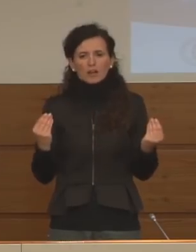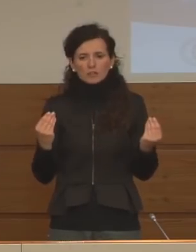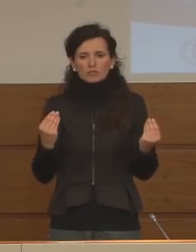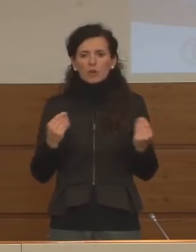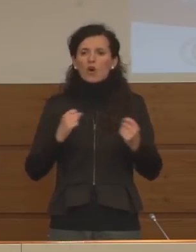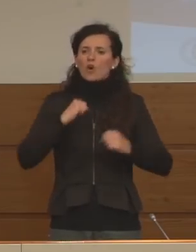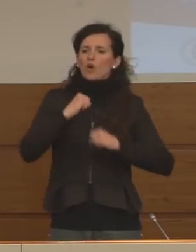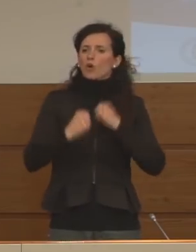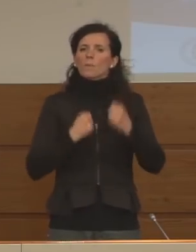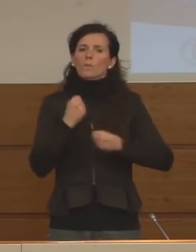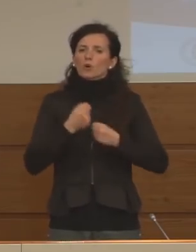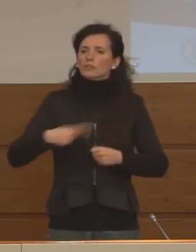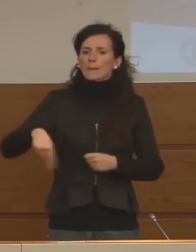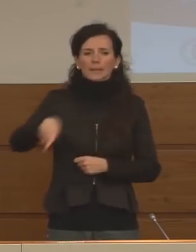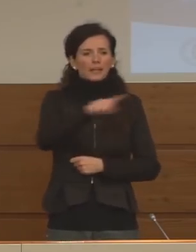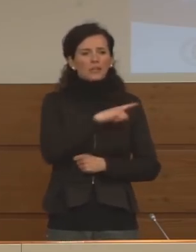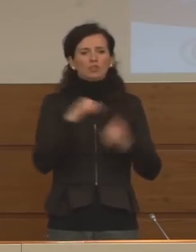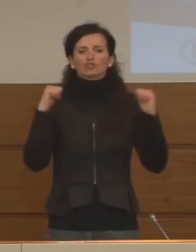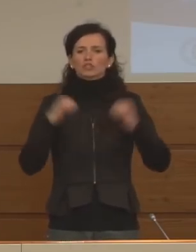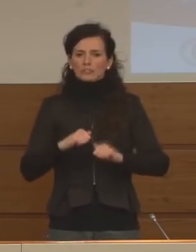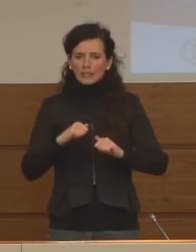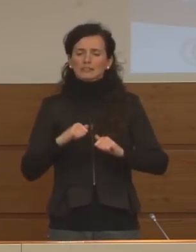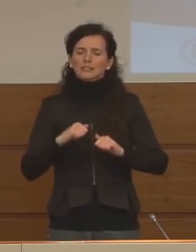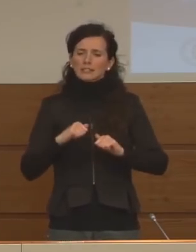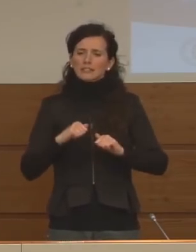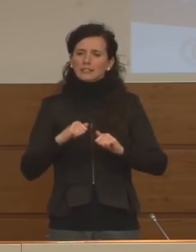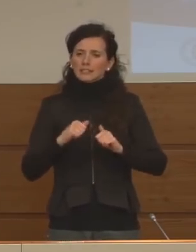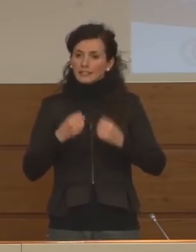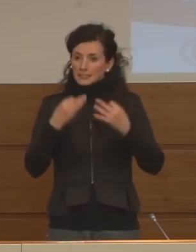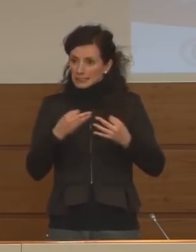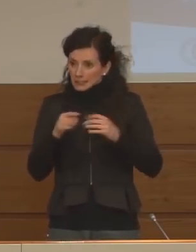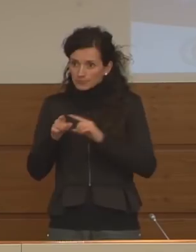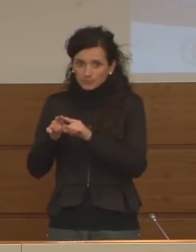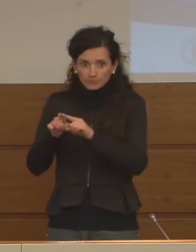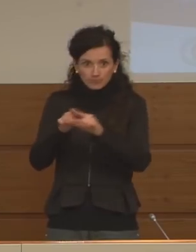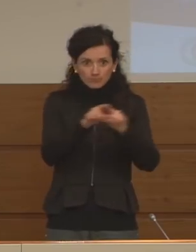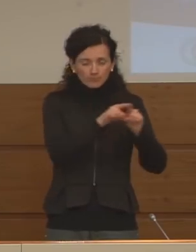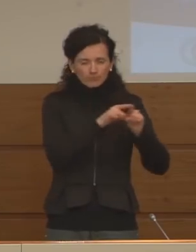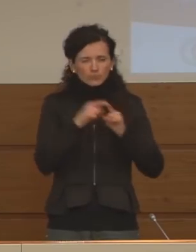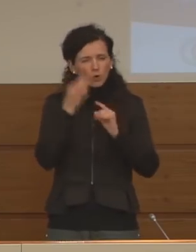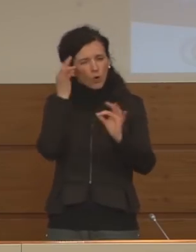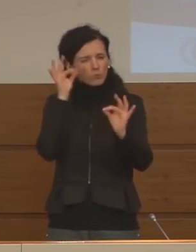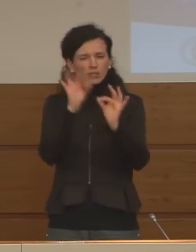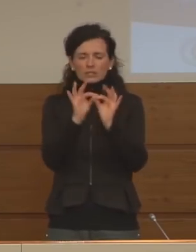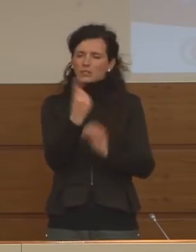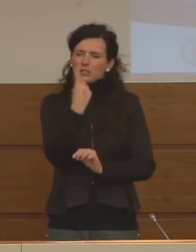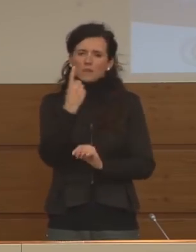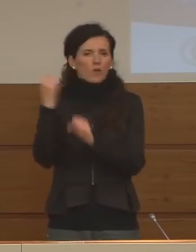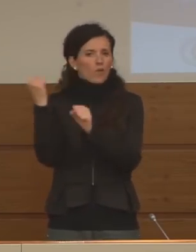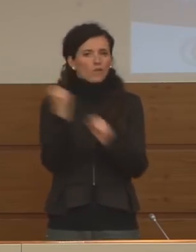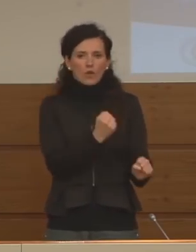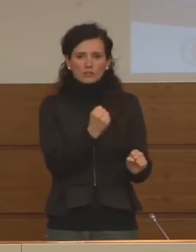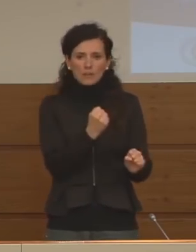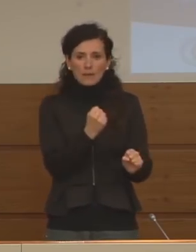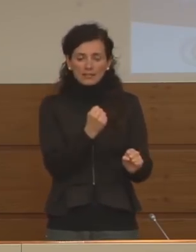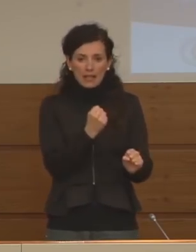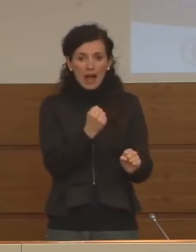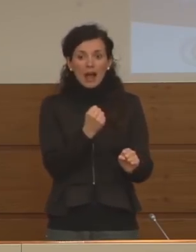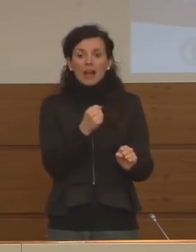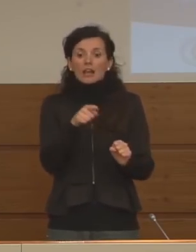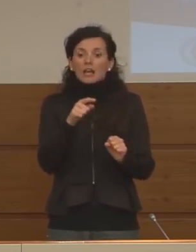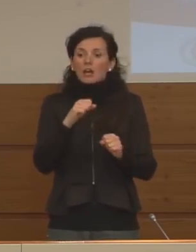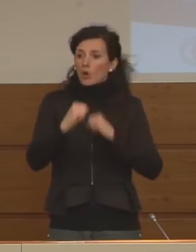comportamenti dei nostri cittadini intorno ad un obiettivo fondamentale se volete ad un risultato indotto